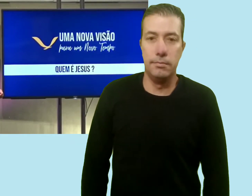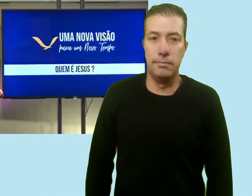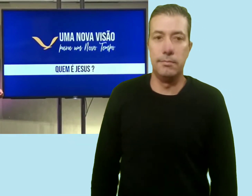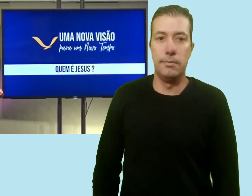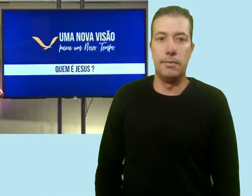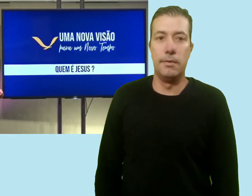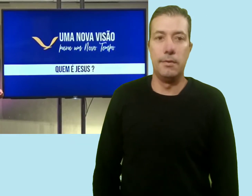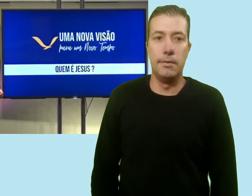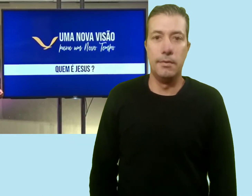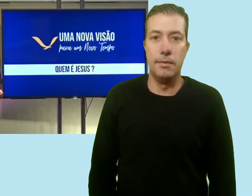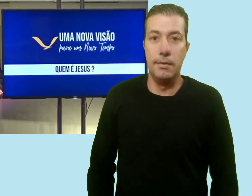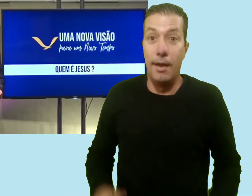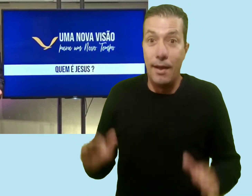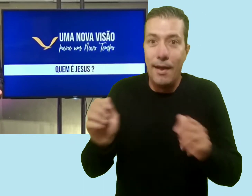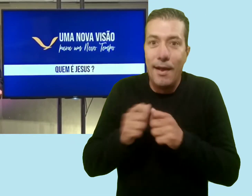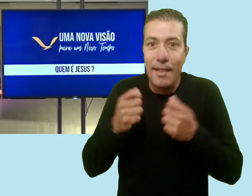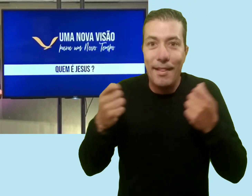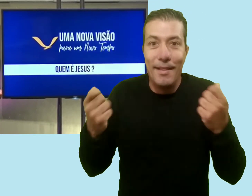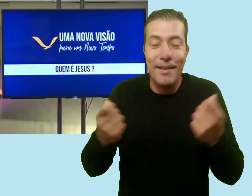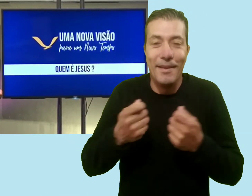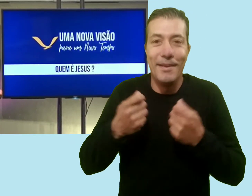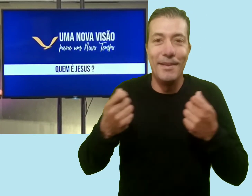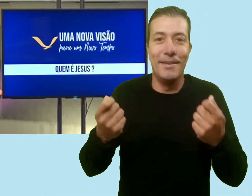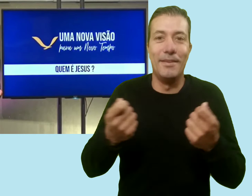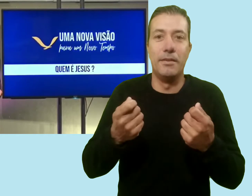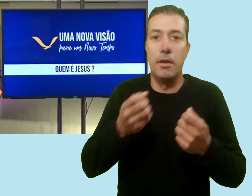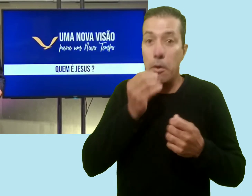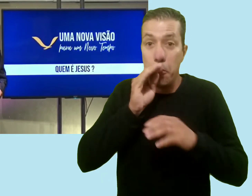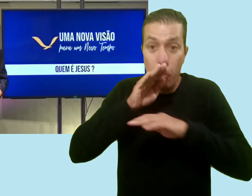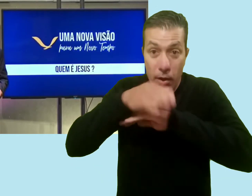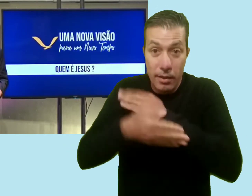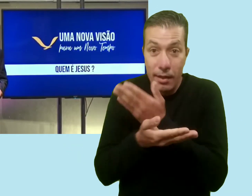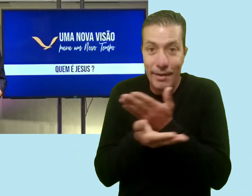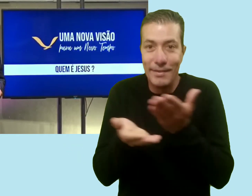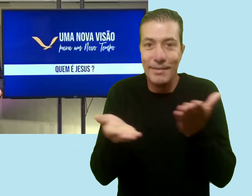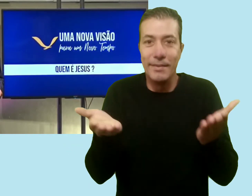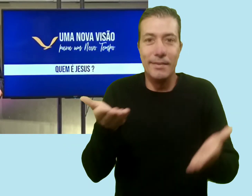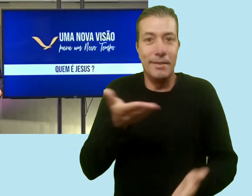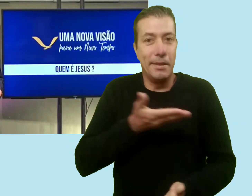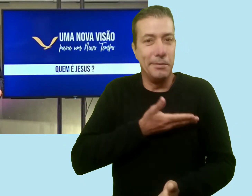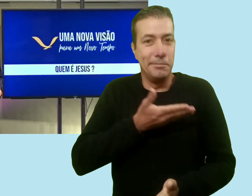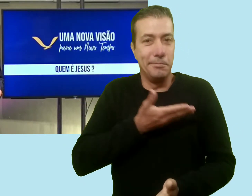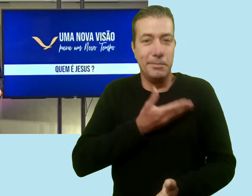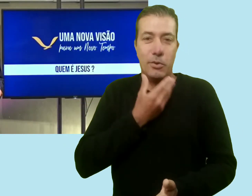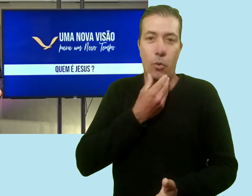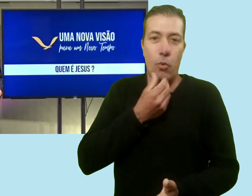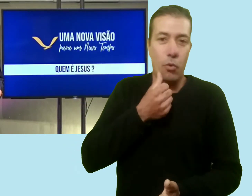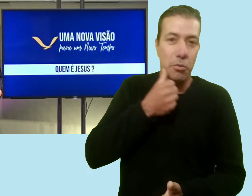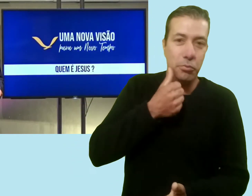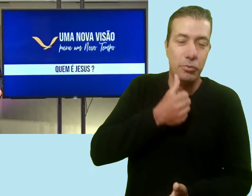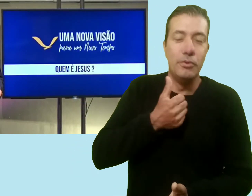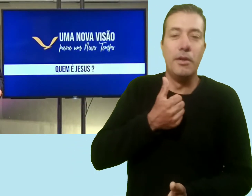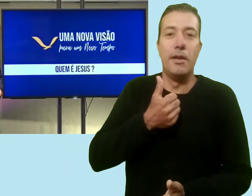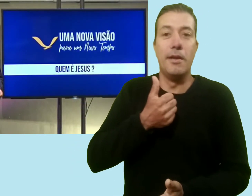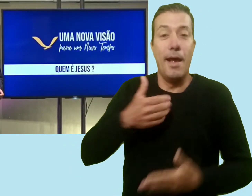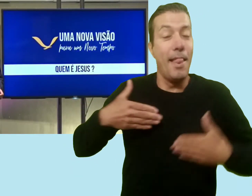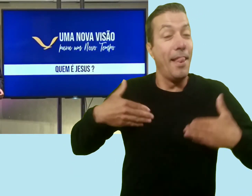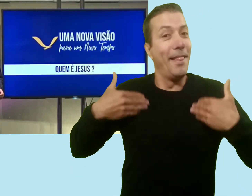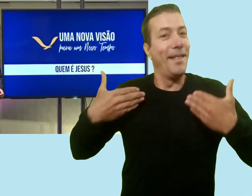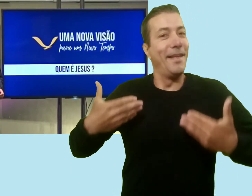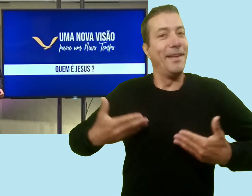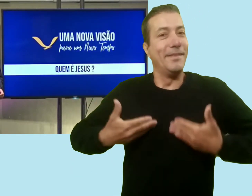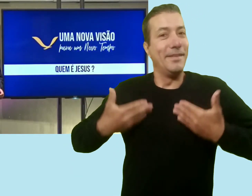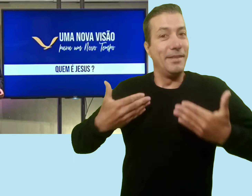Testando o áudio, testando o áudio. Aleluia. Boa tarde, meus amigos, minhas amigas. Que alegria